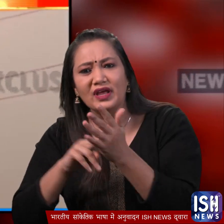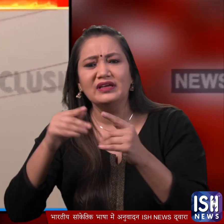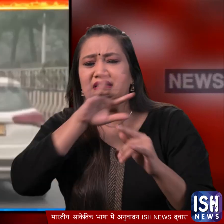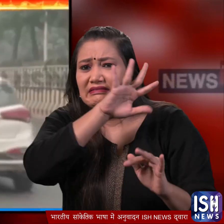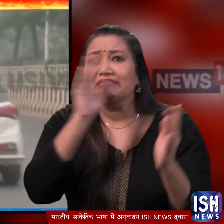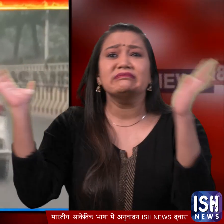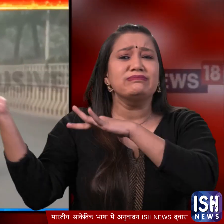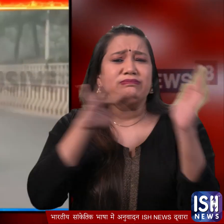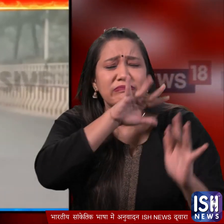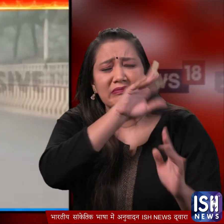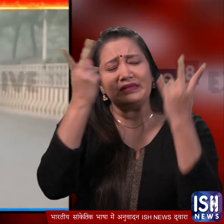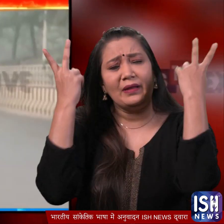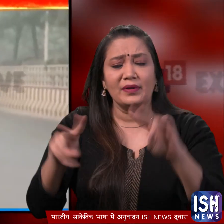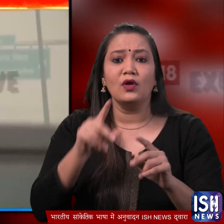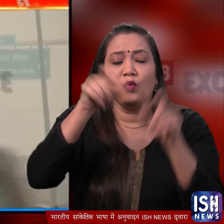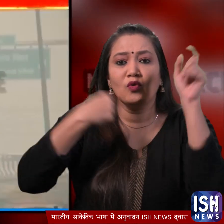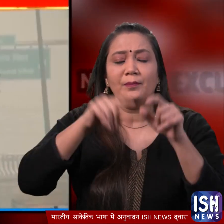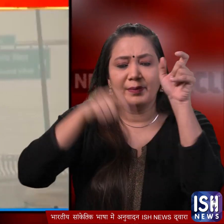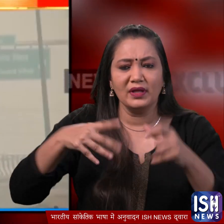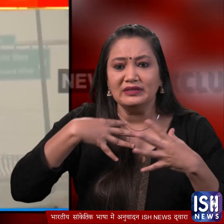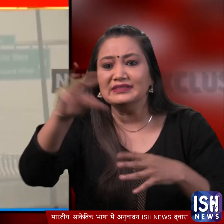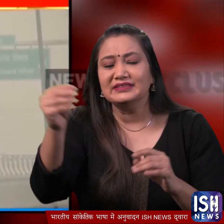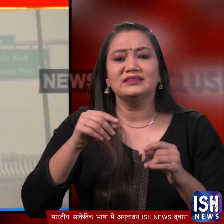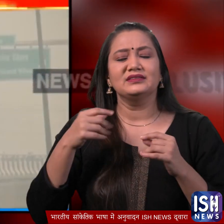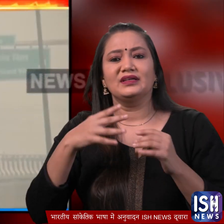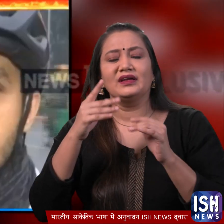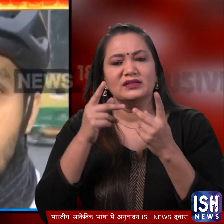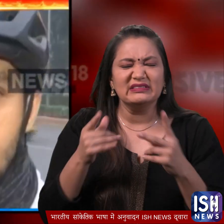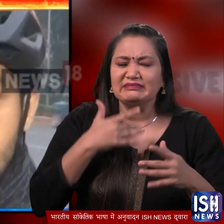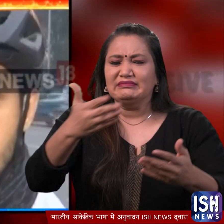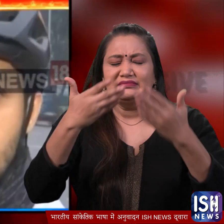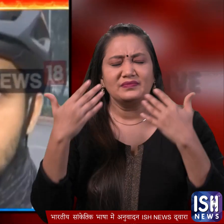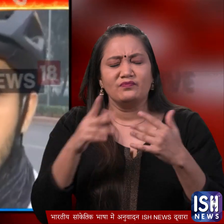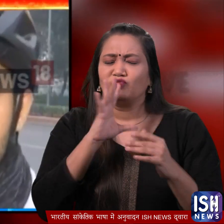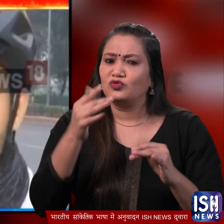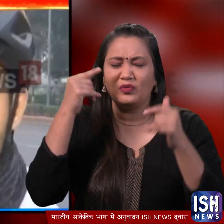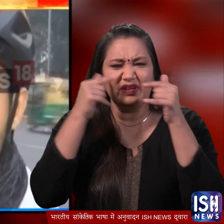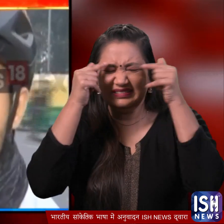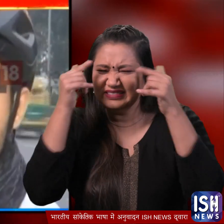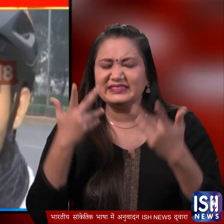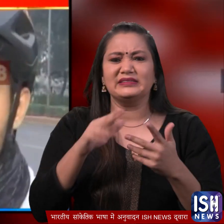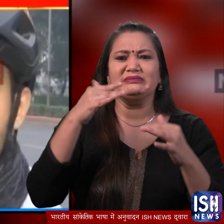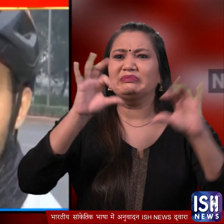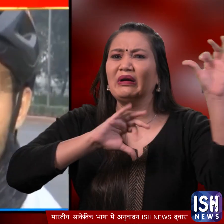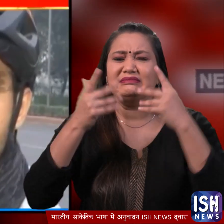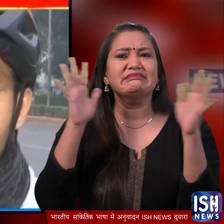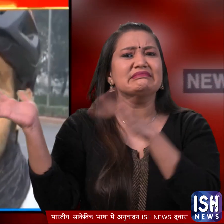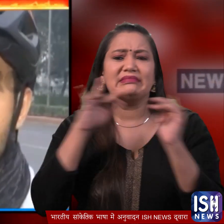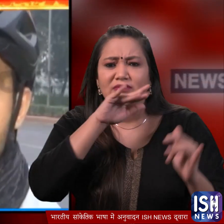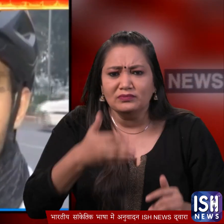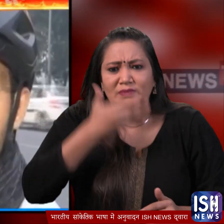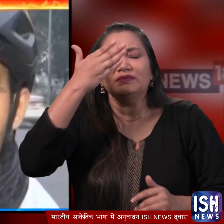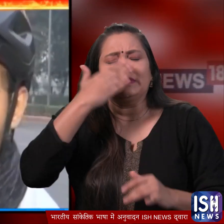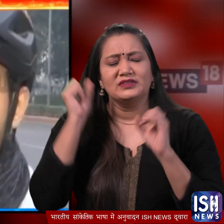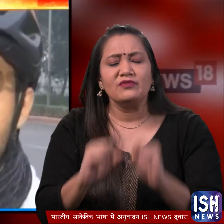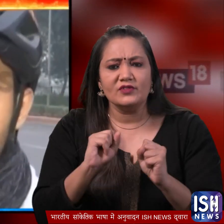स्तर पर रहा। ऐसे में जो लोग घर से निकले वो जहरीली हवा से जूझते रहे। तो इरिटेशन बहुत होती है पॉल्यूशन की वजह से और ब्रीदिंग में भी